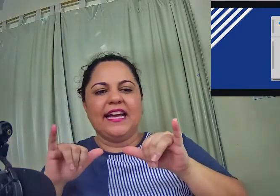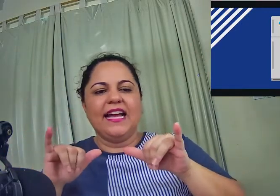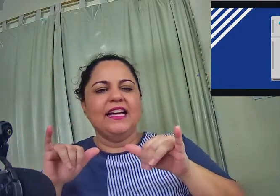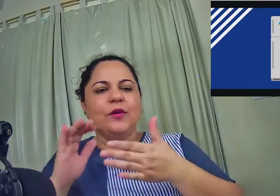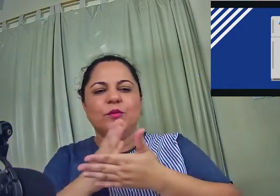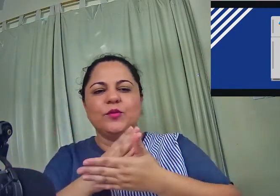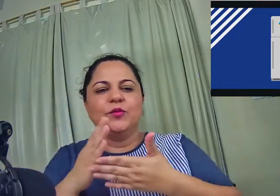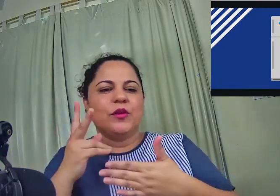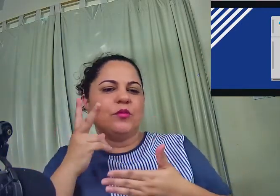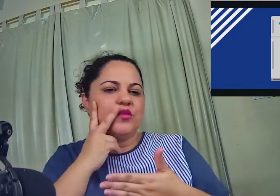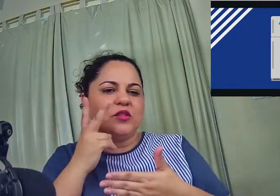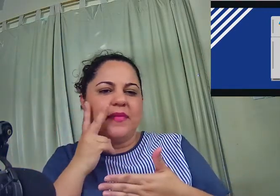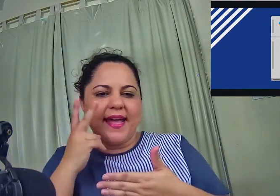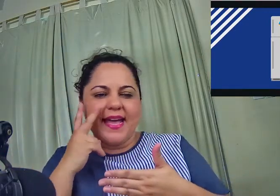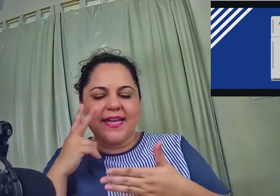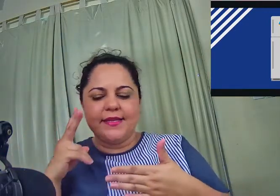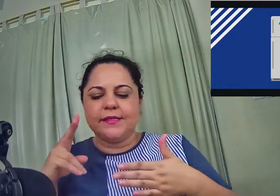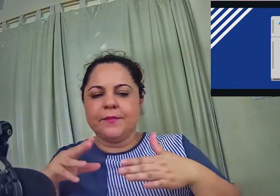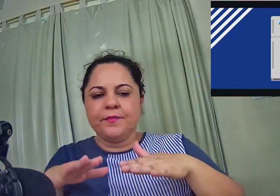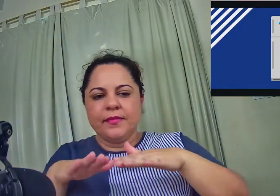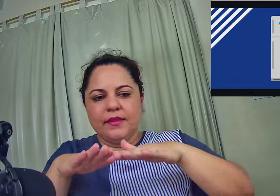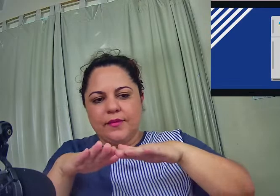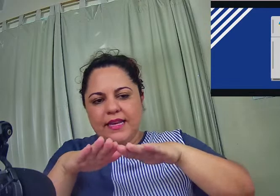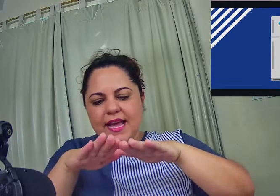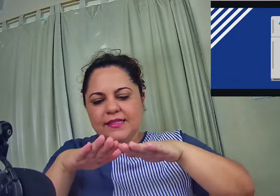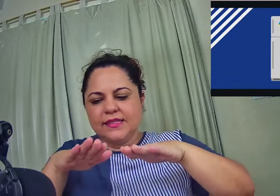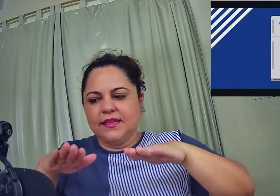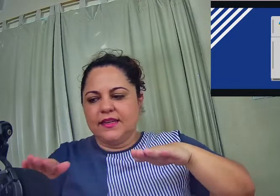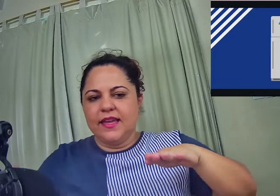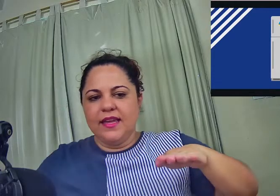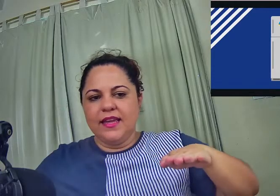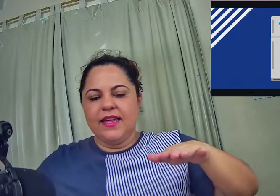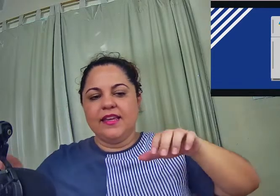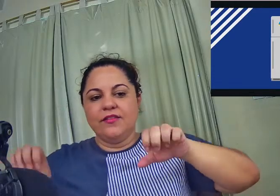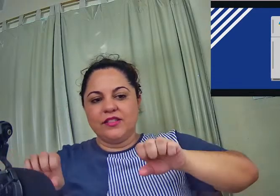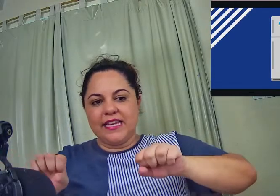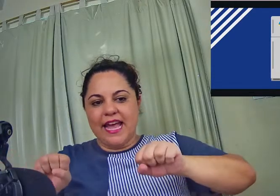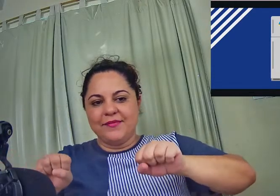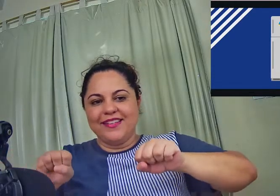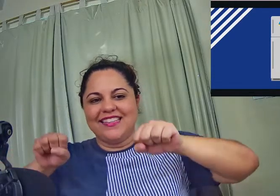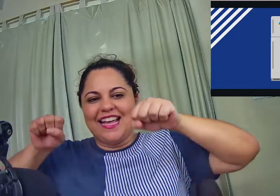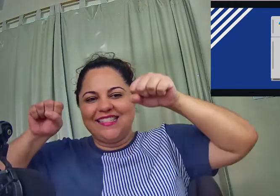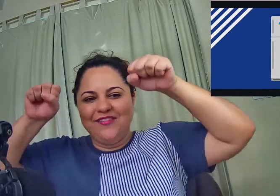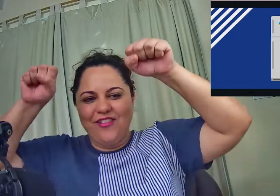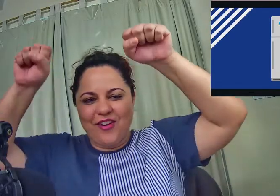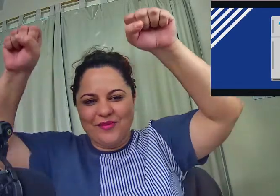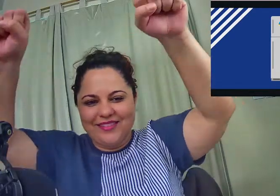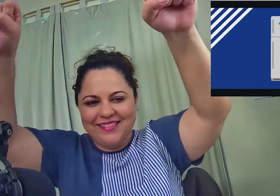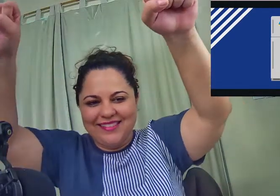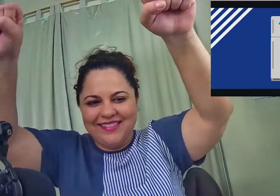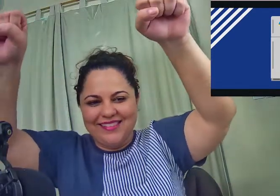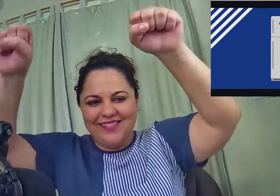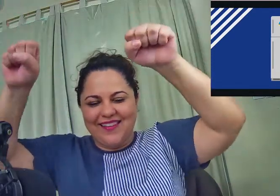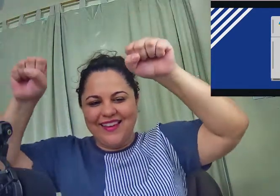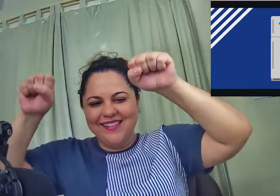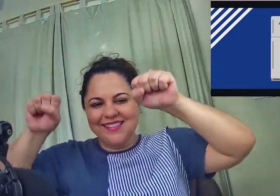supermercado, alguns bares. Então ele é assim, né? E você abre dessa forma. Não é isso?